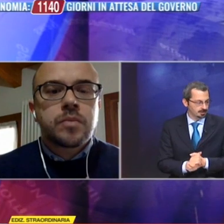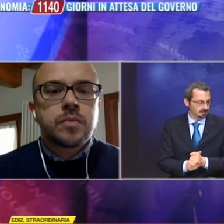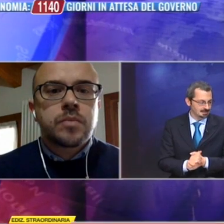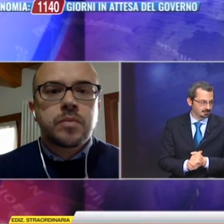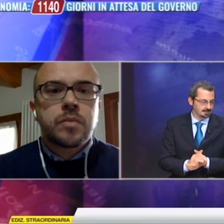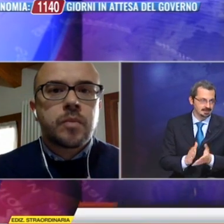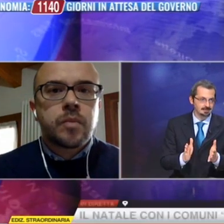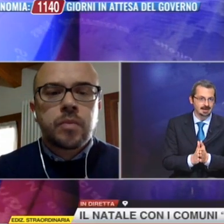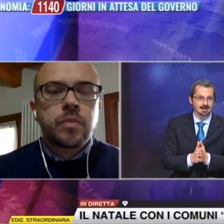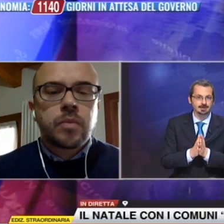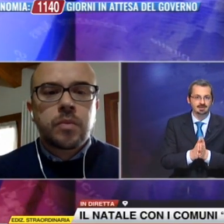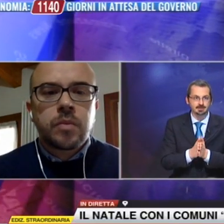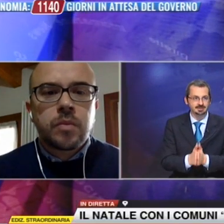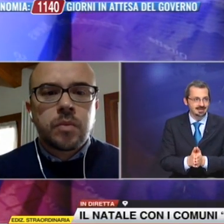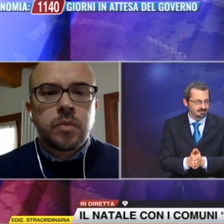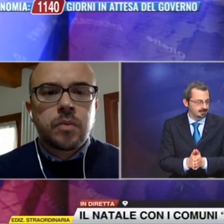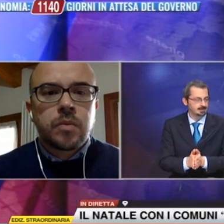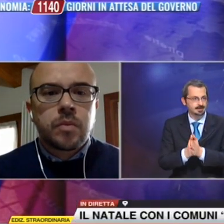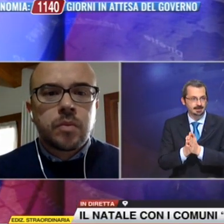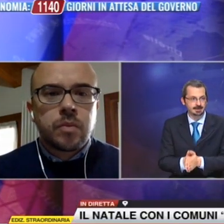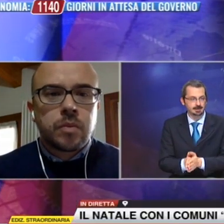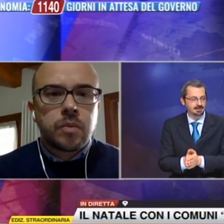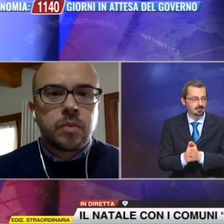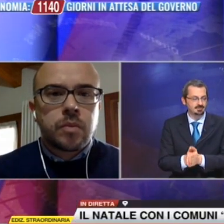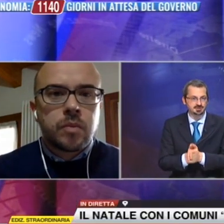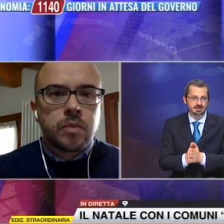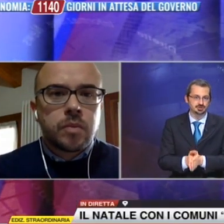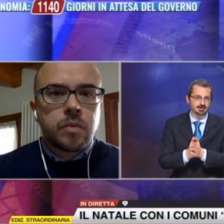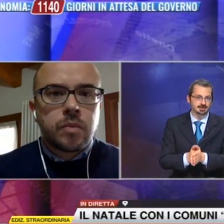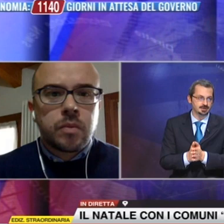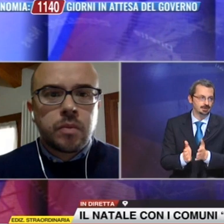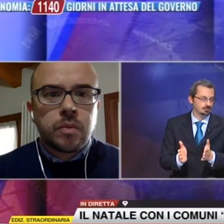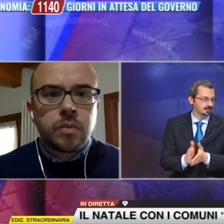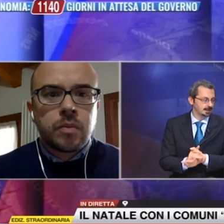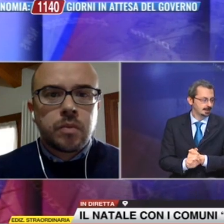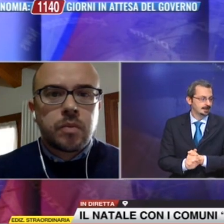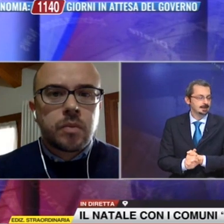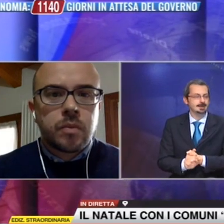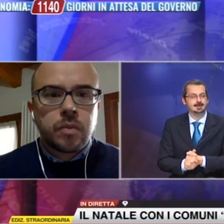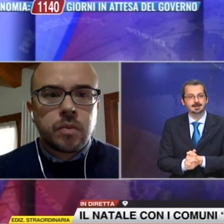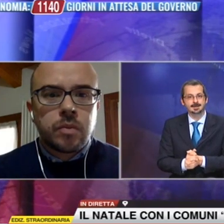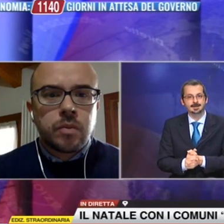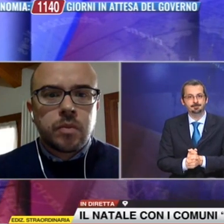giusto che vengano presi dei provvedimenti, ma il governo deve come dire, coinvolgere le regioni. Le regioni hanno, come dire,